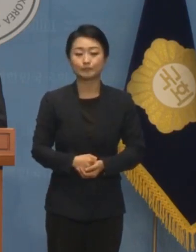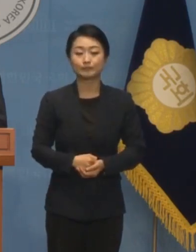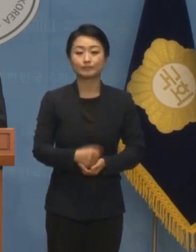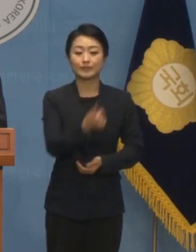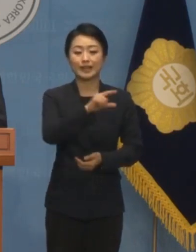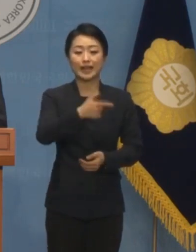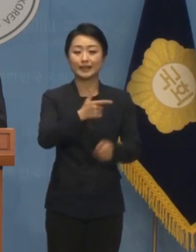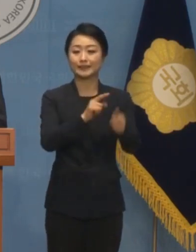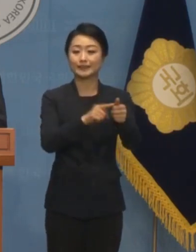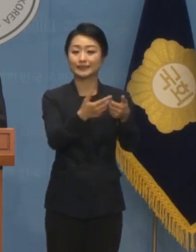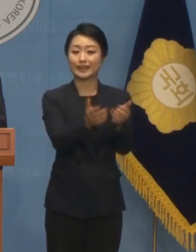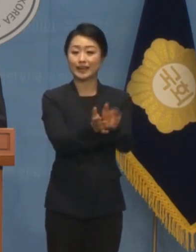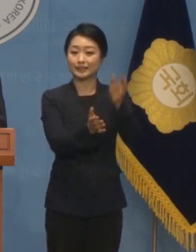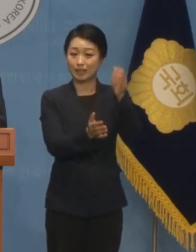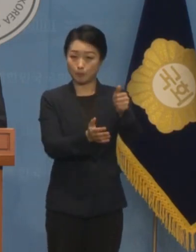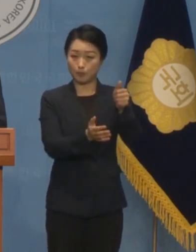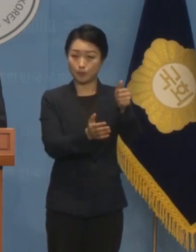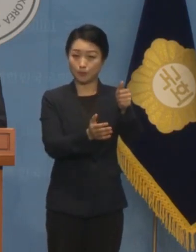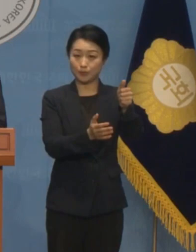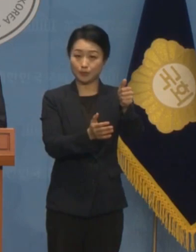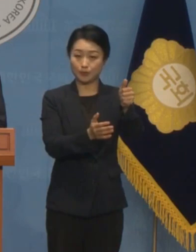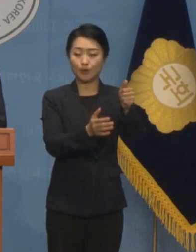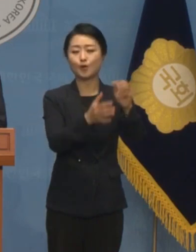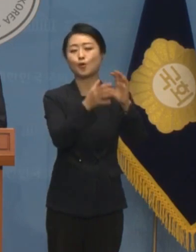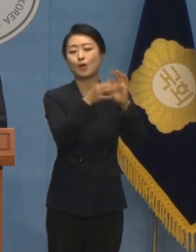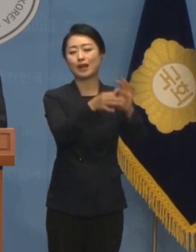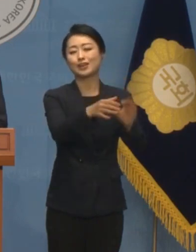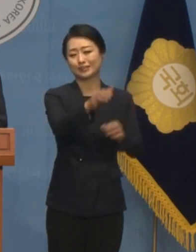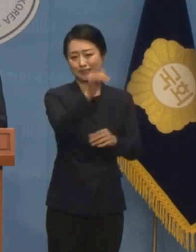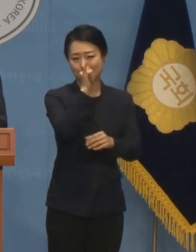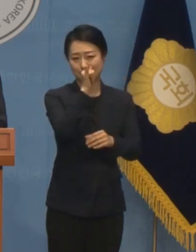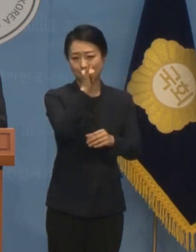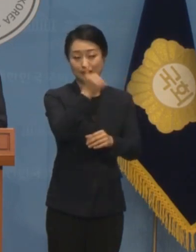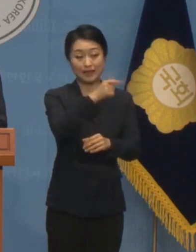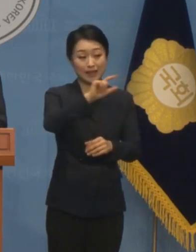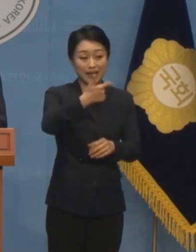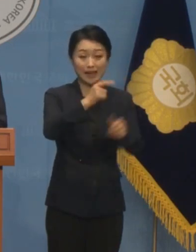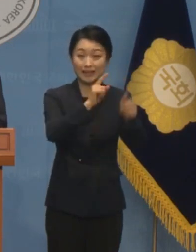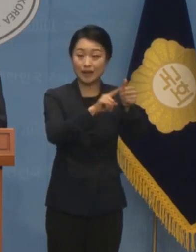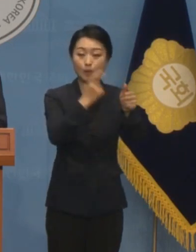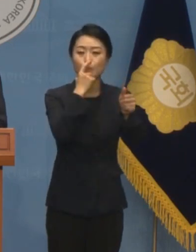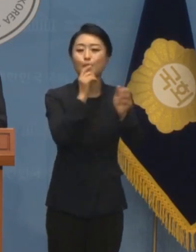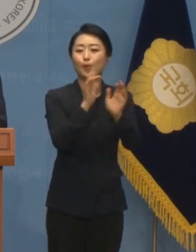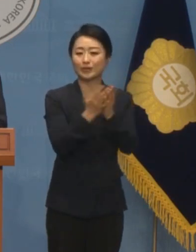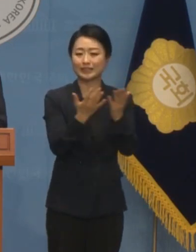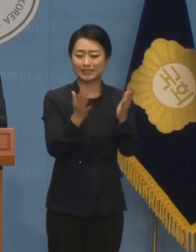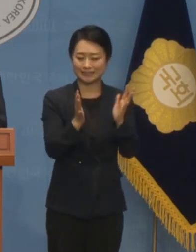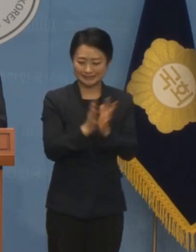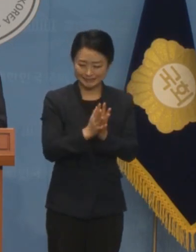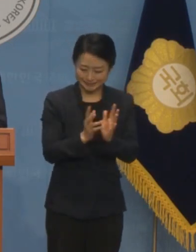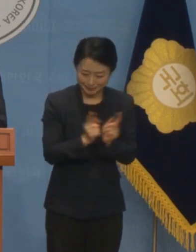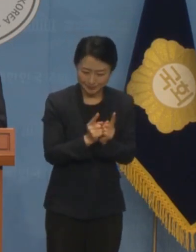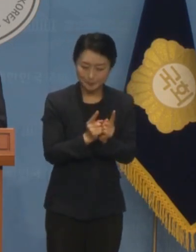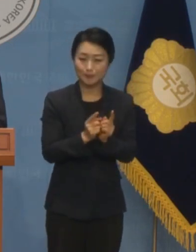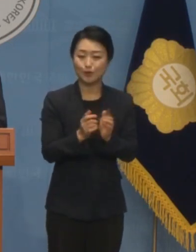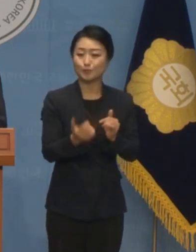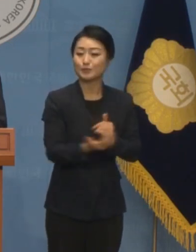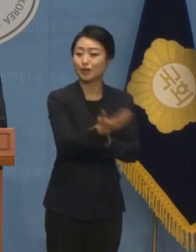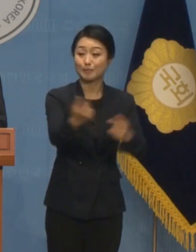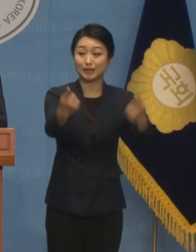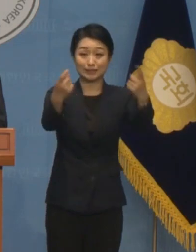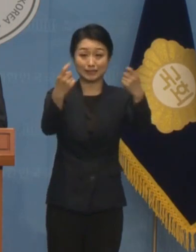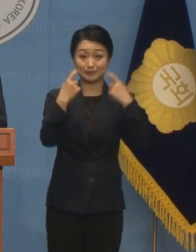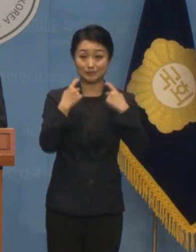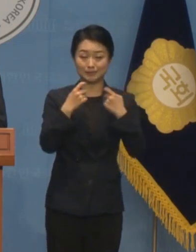한동훈 당대표를 중심으로 제기된 의혹들이니만큼 한 대표 본인이 직접 이 같은 국민적